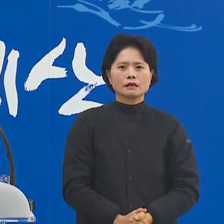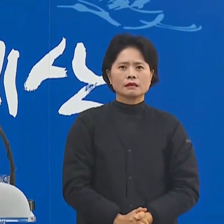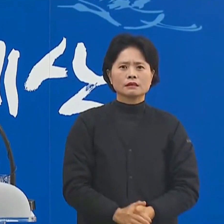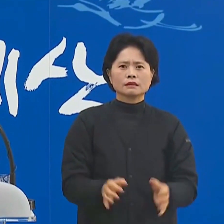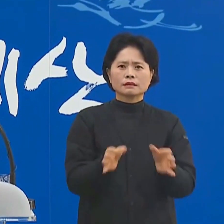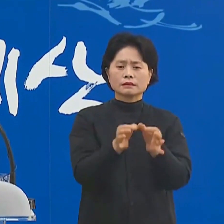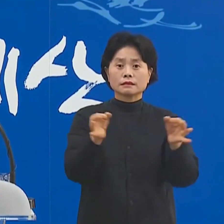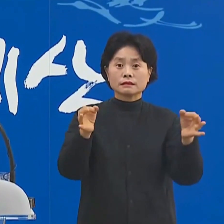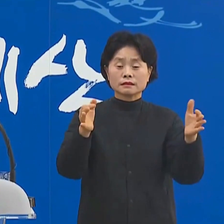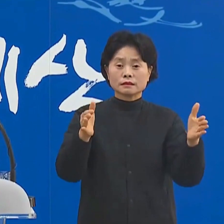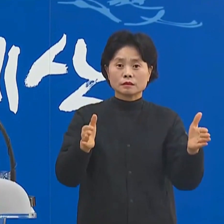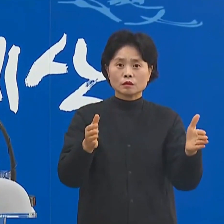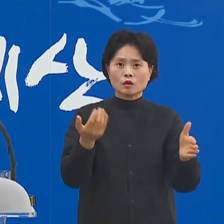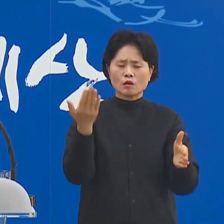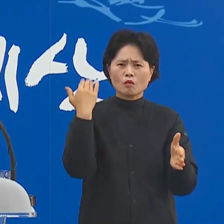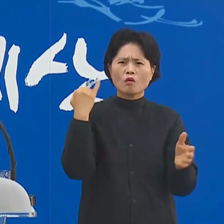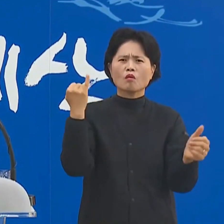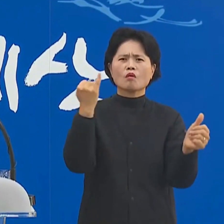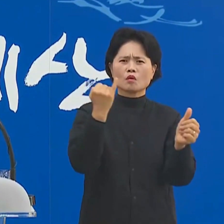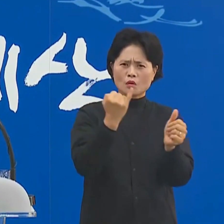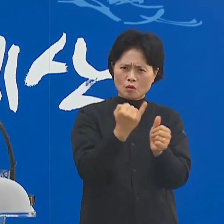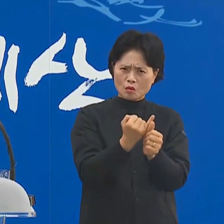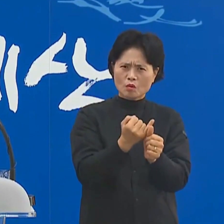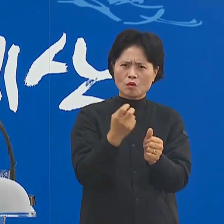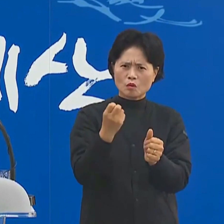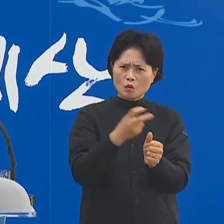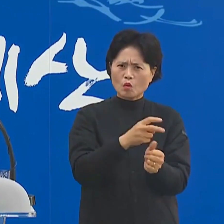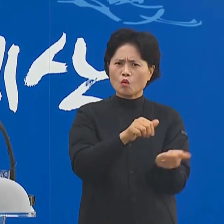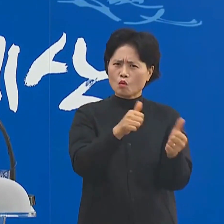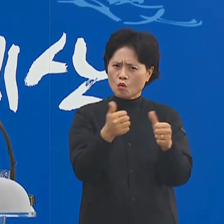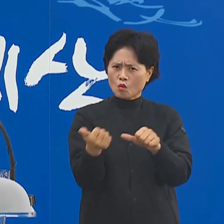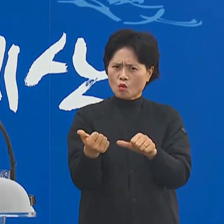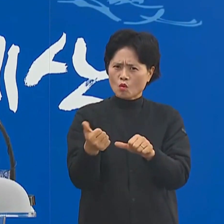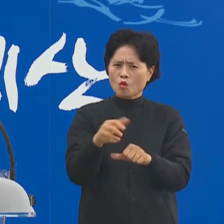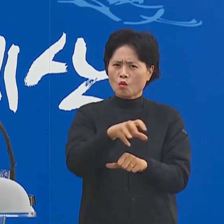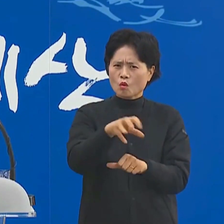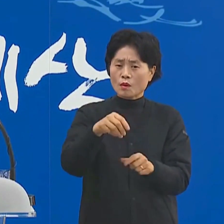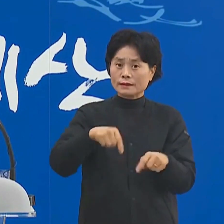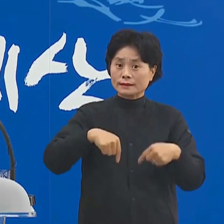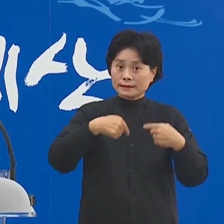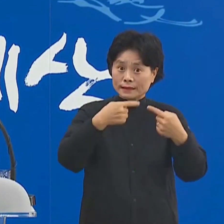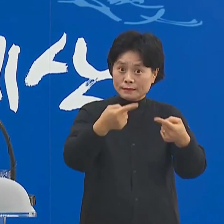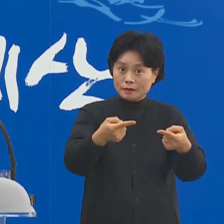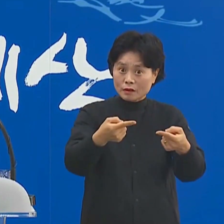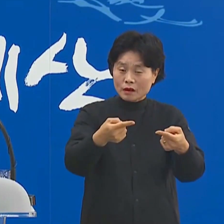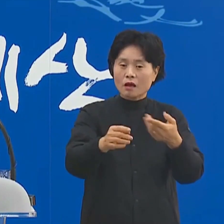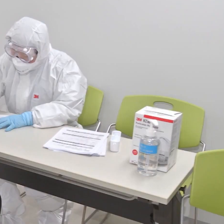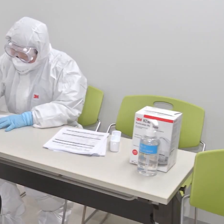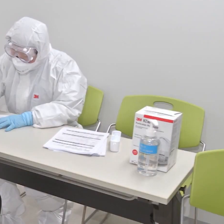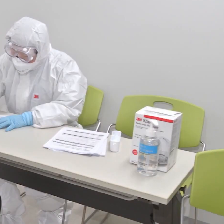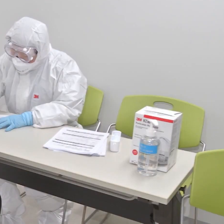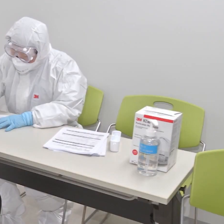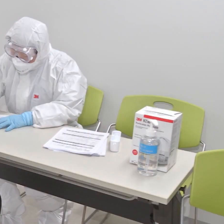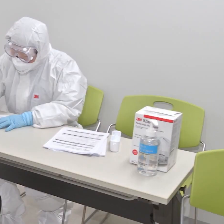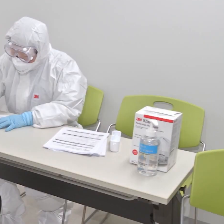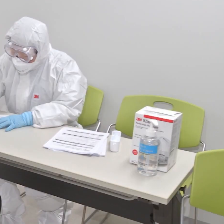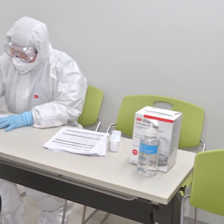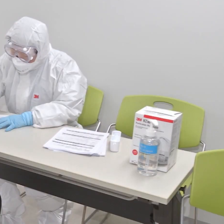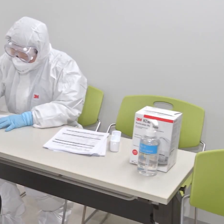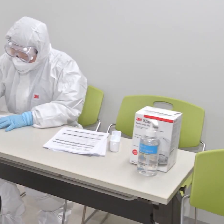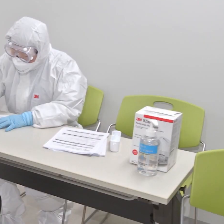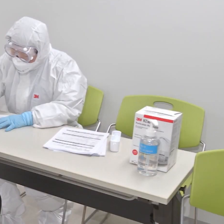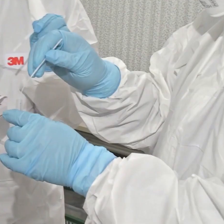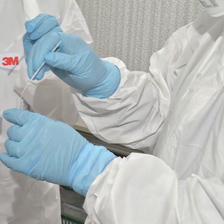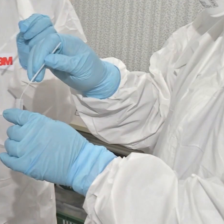그동안 결혼이나 또 상갓집에 참석을 하게 되면은 일정